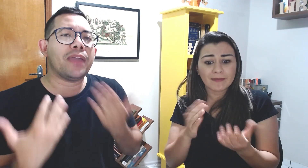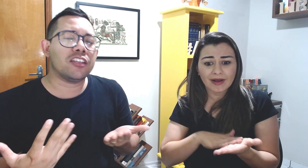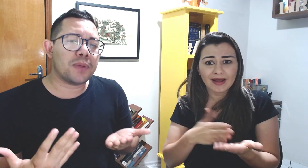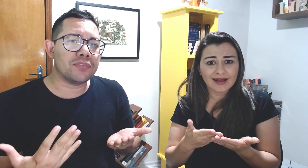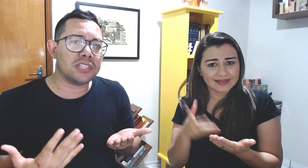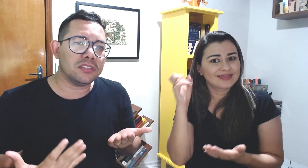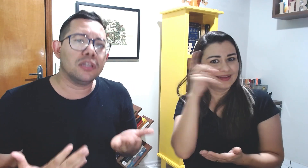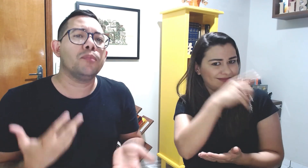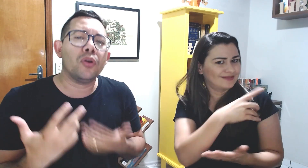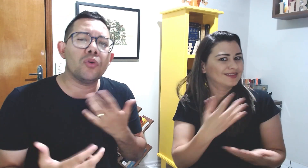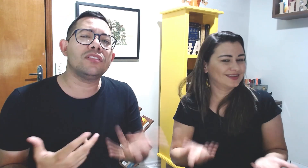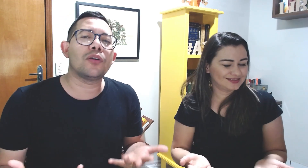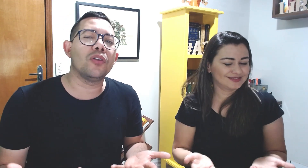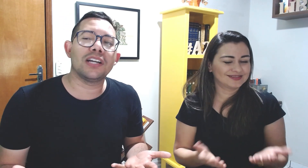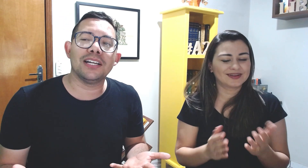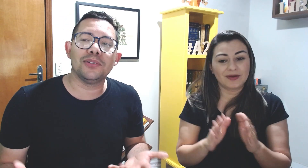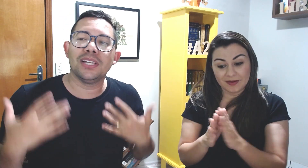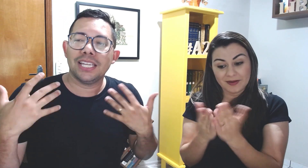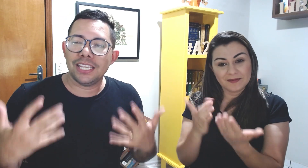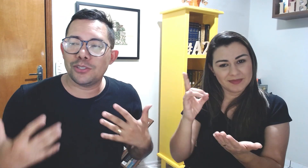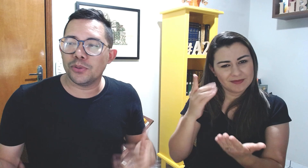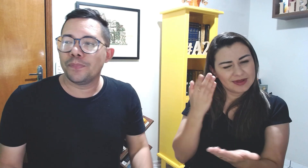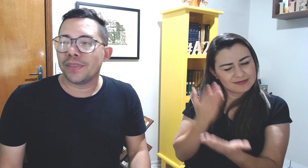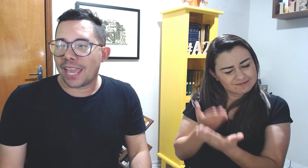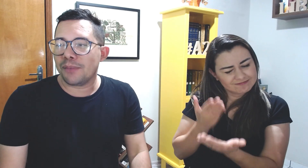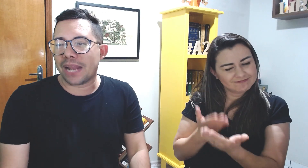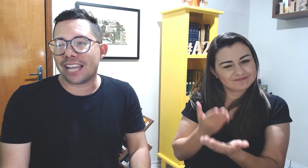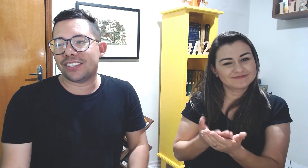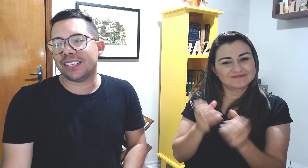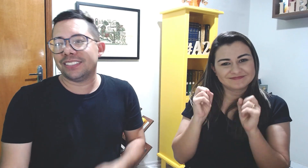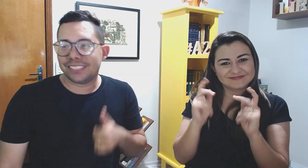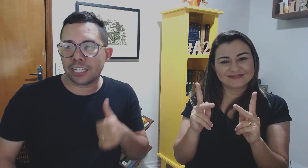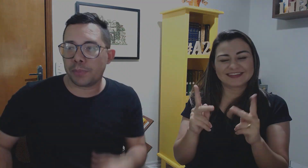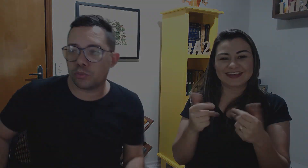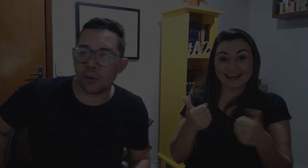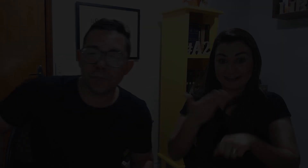pede para vocês? Procure estar colocando isso em prática. Certo, pessoal?